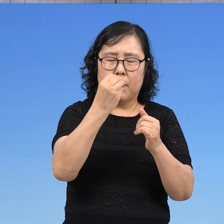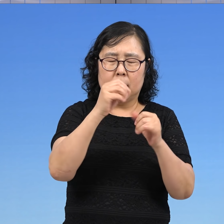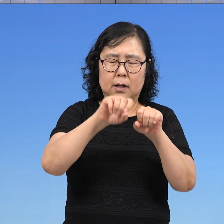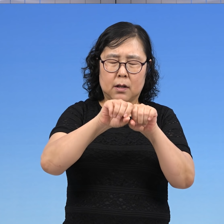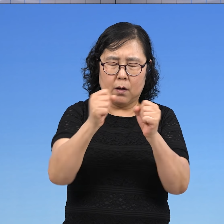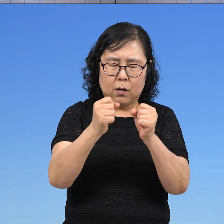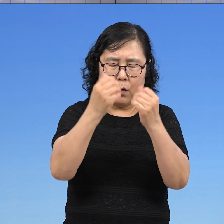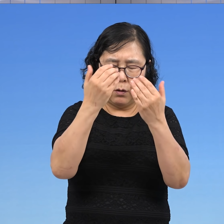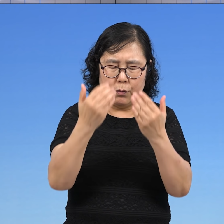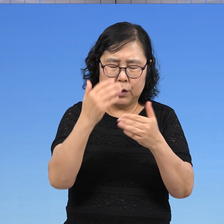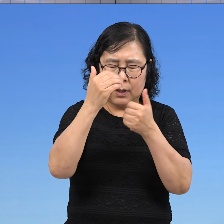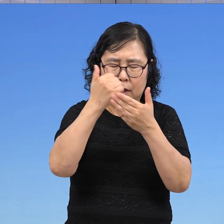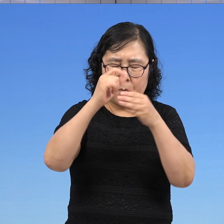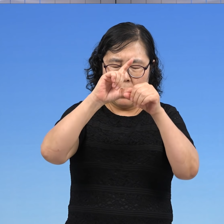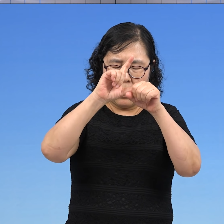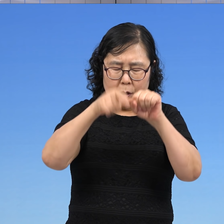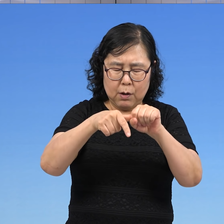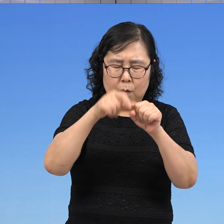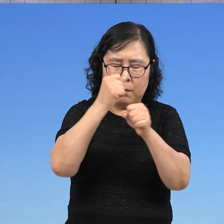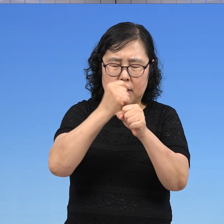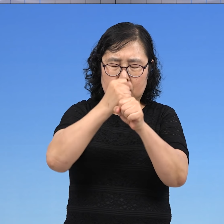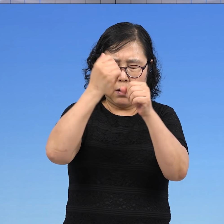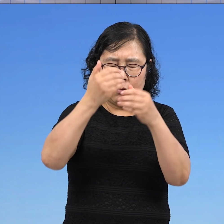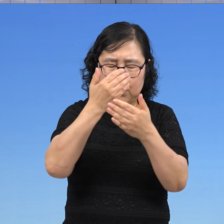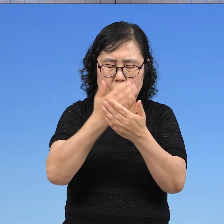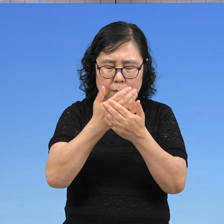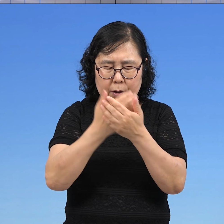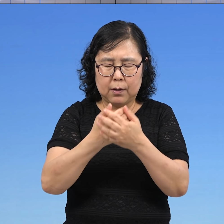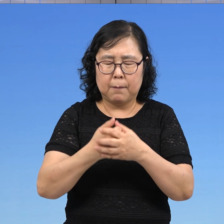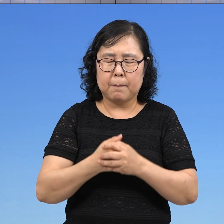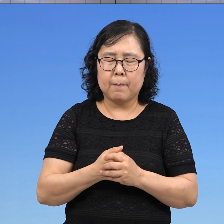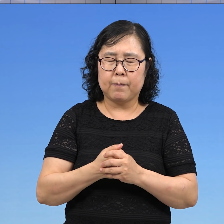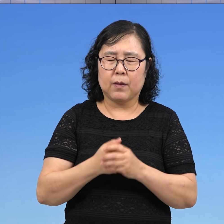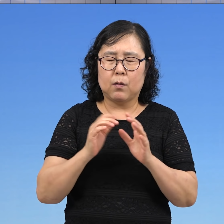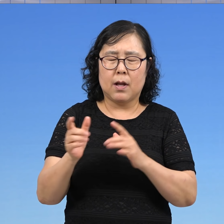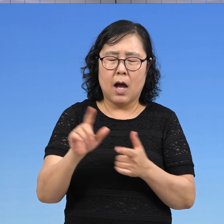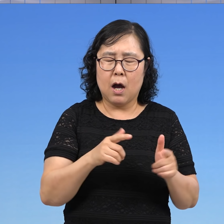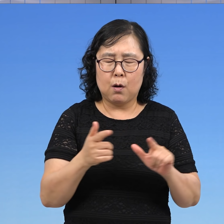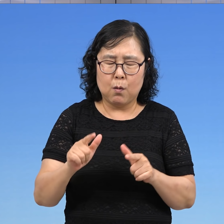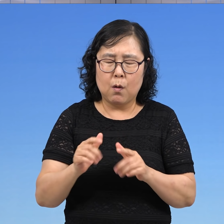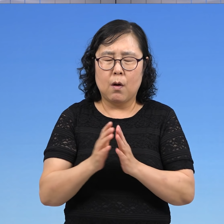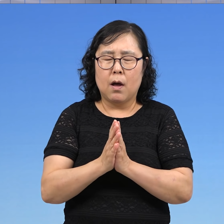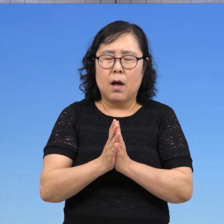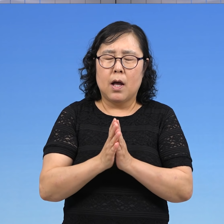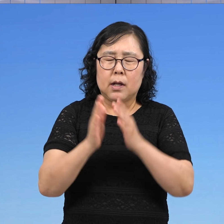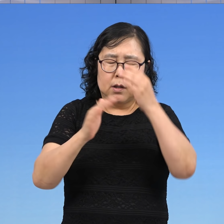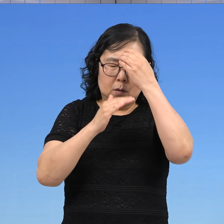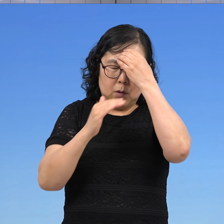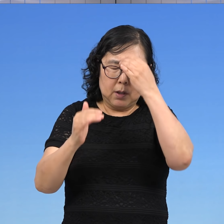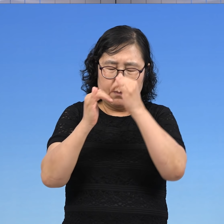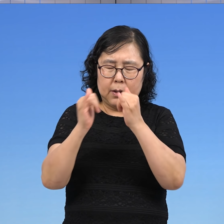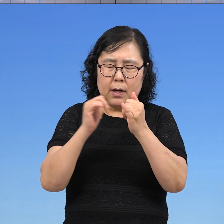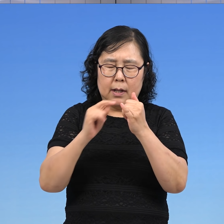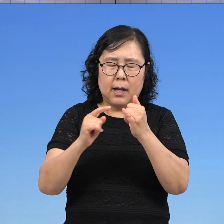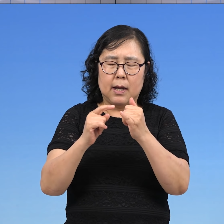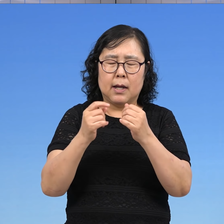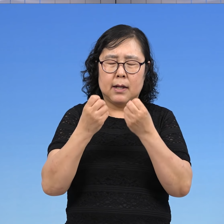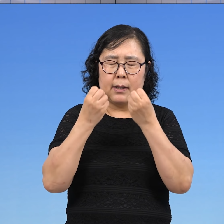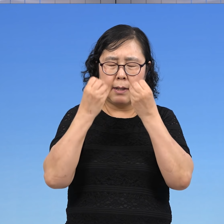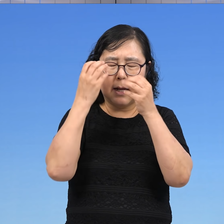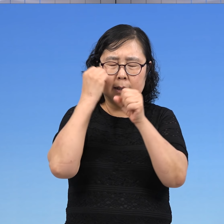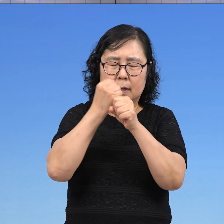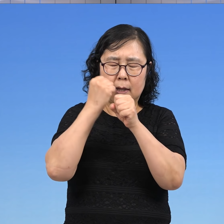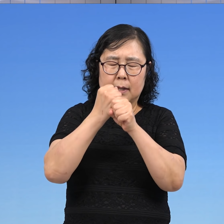했던 것들을 꺾어 주시는 하나님이 기회로 삼기를 원합니다 오늘 한 우리 성도들 가운데 참